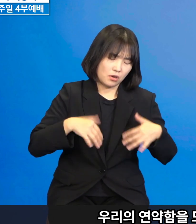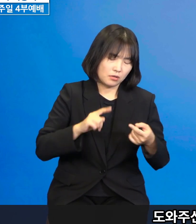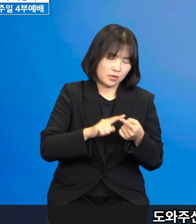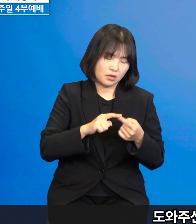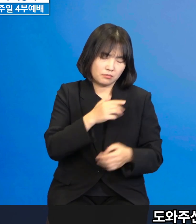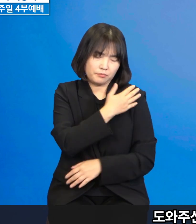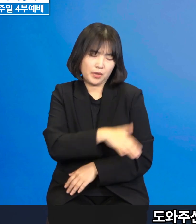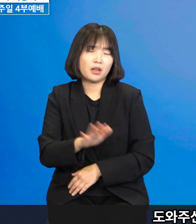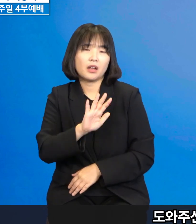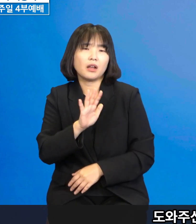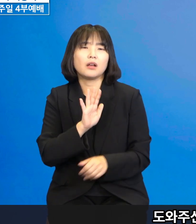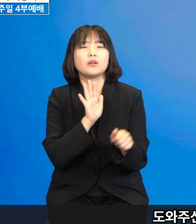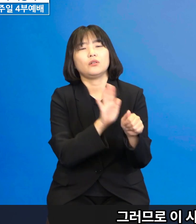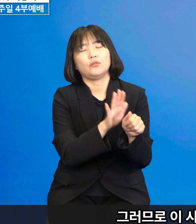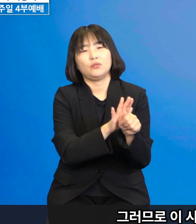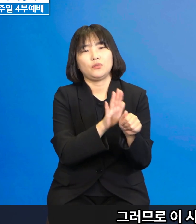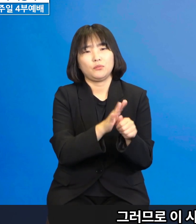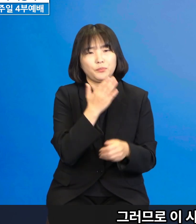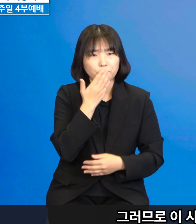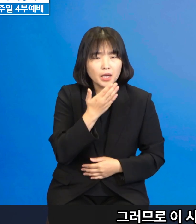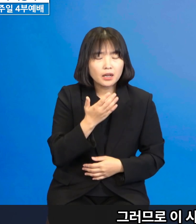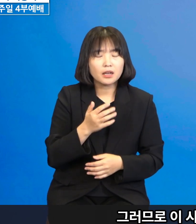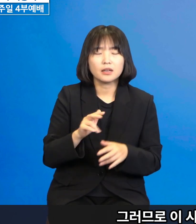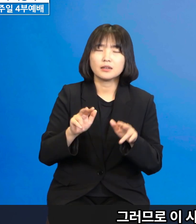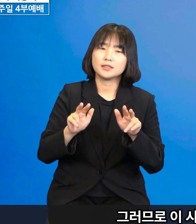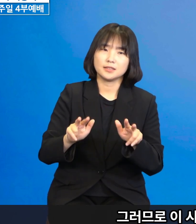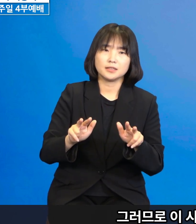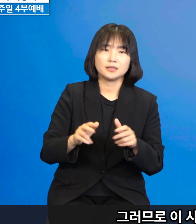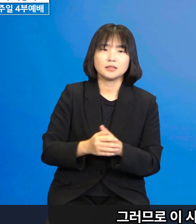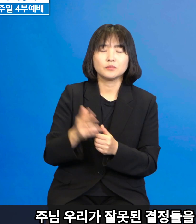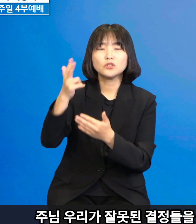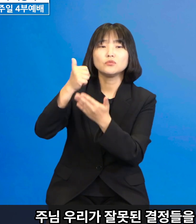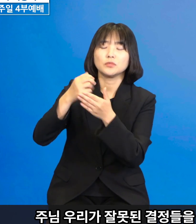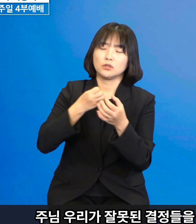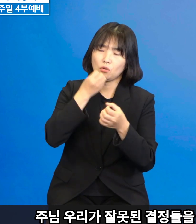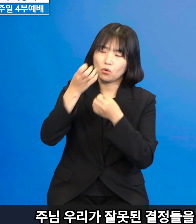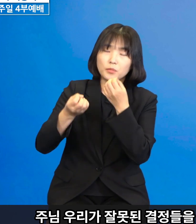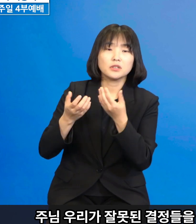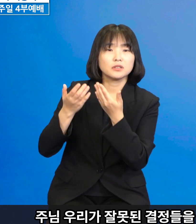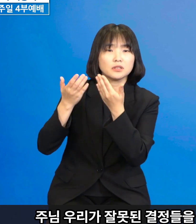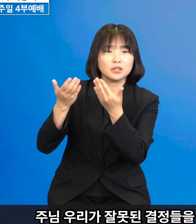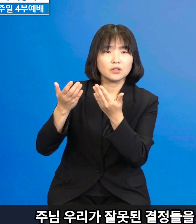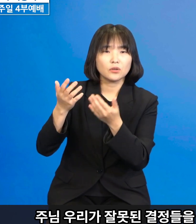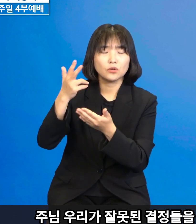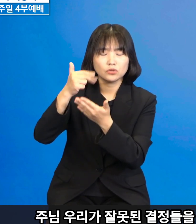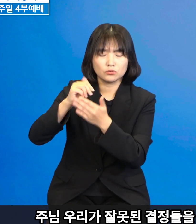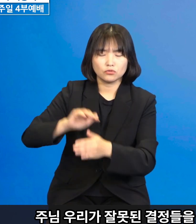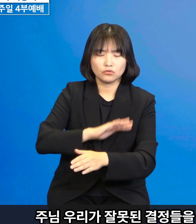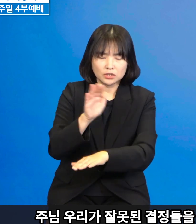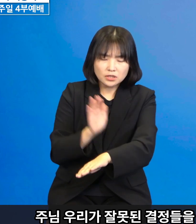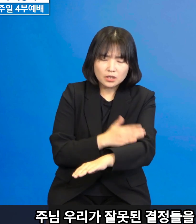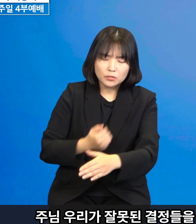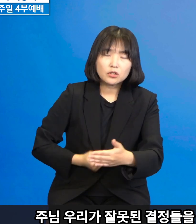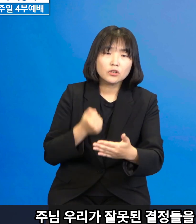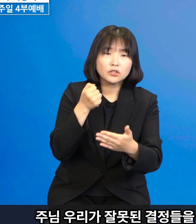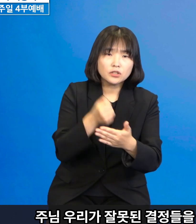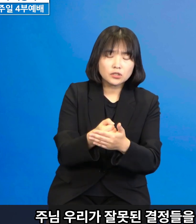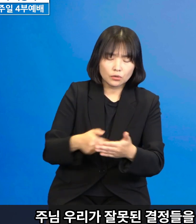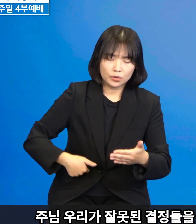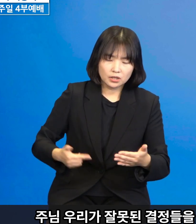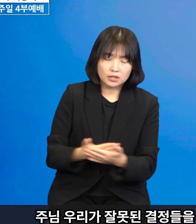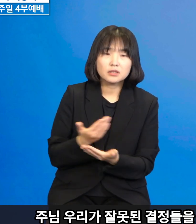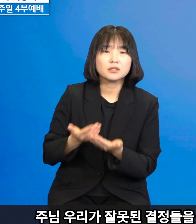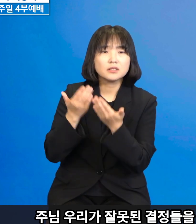않으십니다. 도와주신다는 거예요. 그러므로 이 시간 주님께 고백하며 주님, 우리가 잘못된 결정들을 이 시간